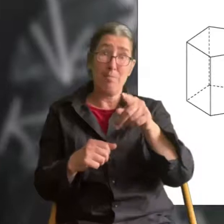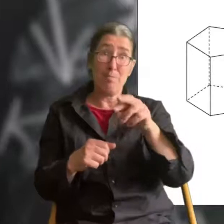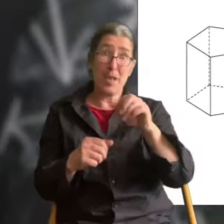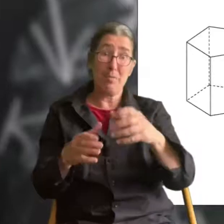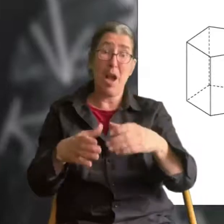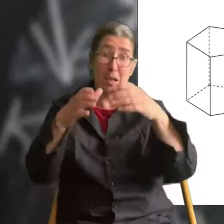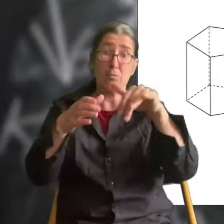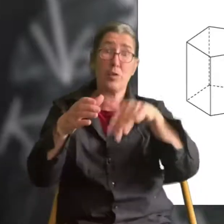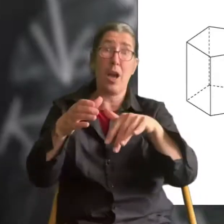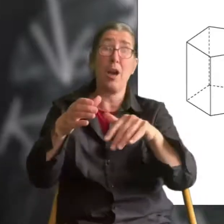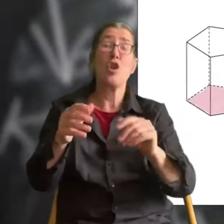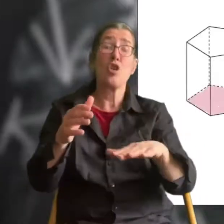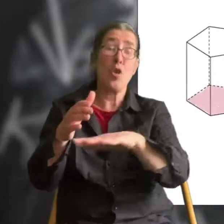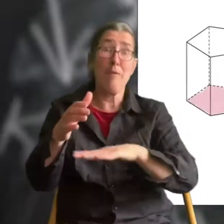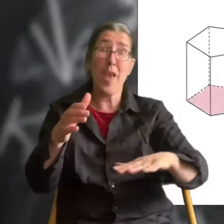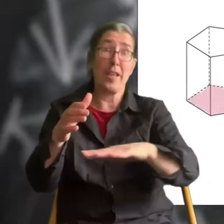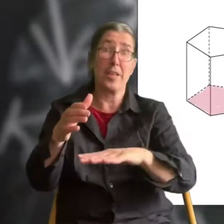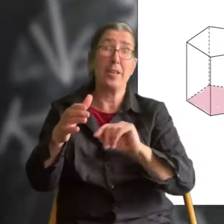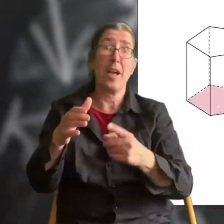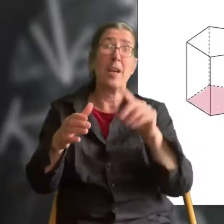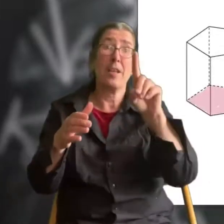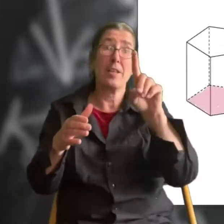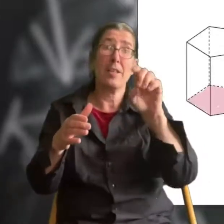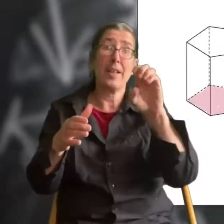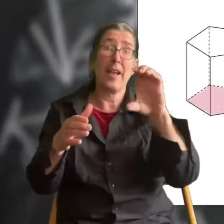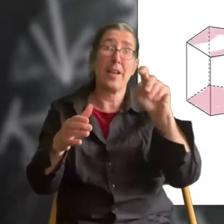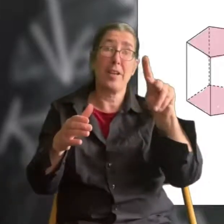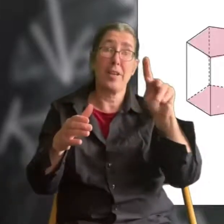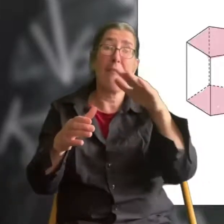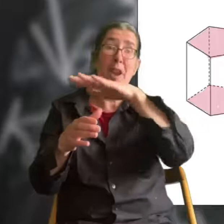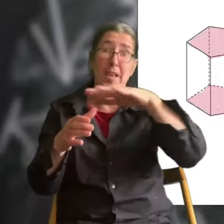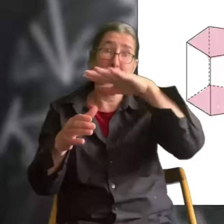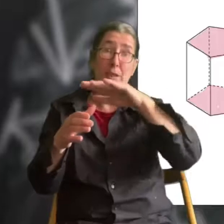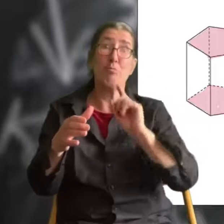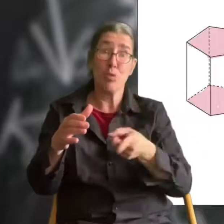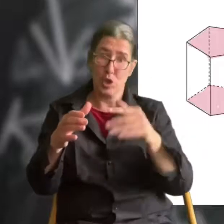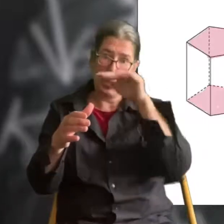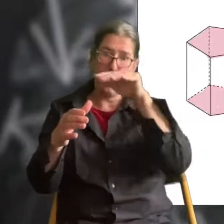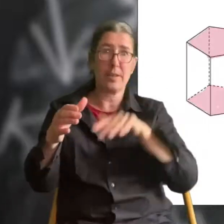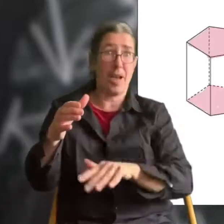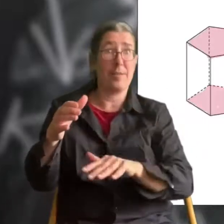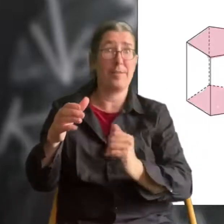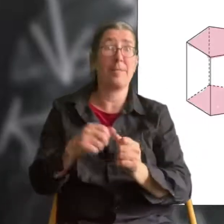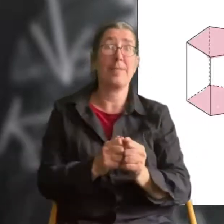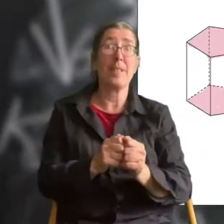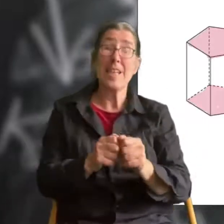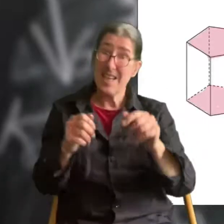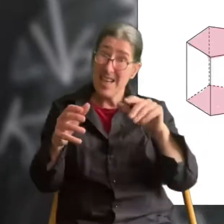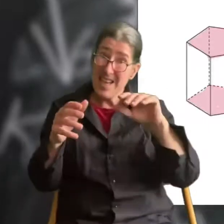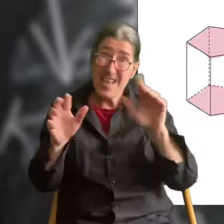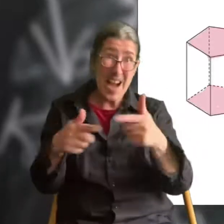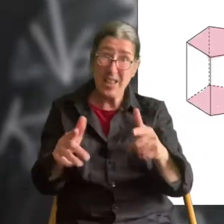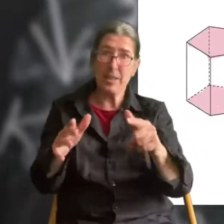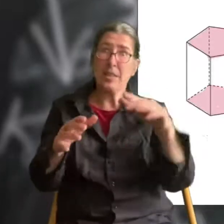Ein Prisma hat eine Grundfläche und eine Deckfläche. Also ein Prisma muss eine Grundfläche und eine Deckfläche